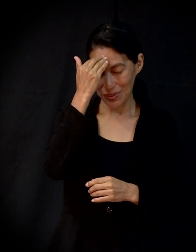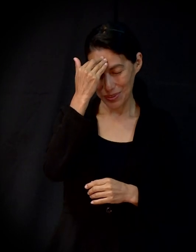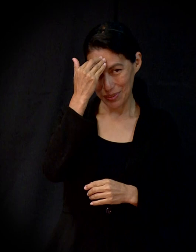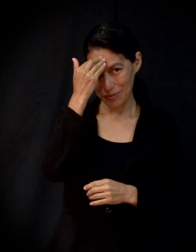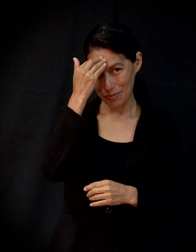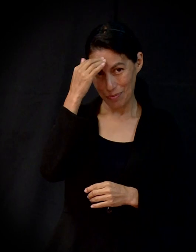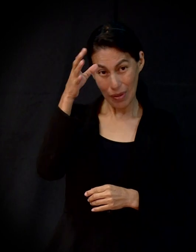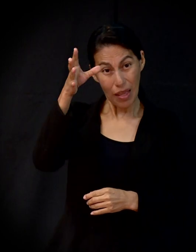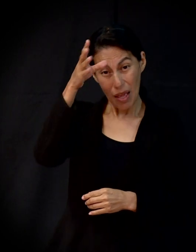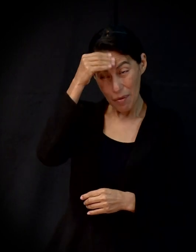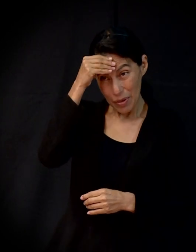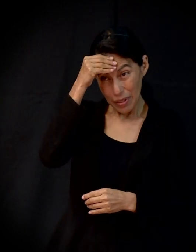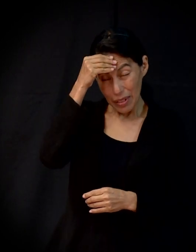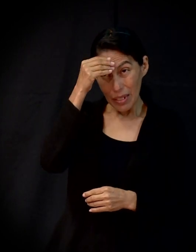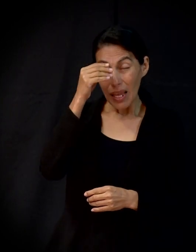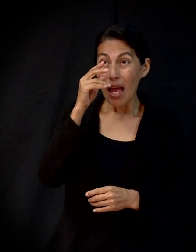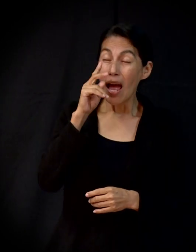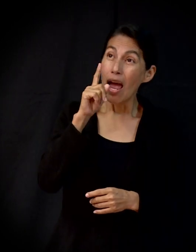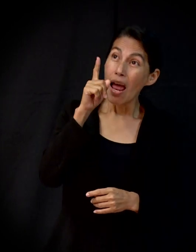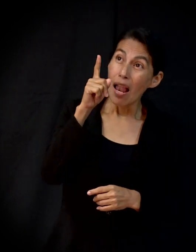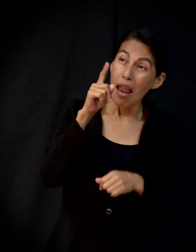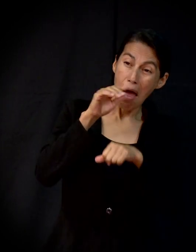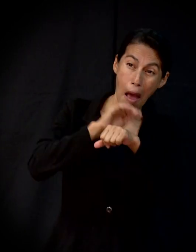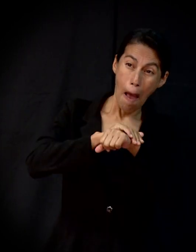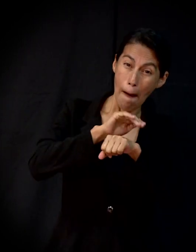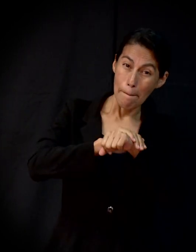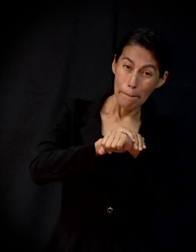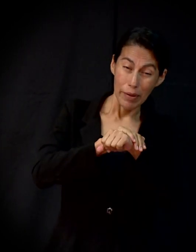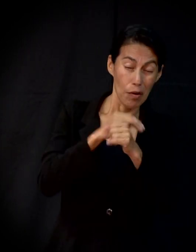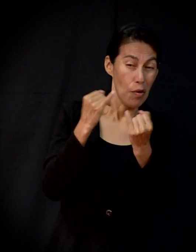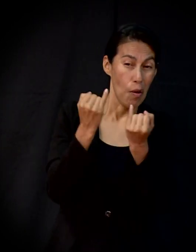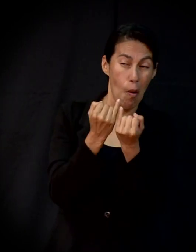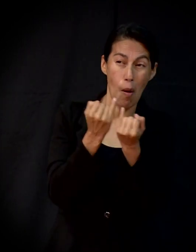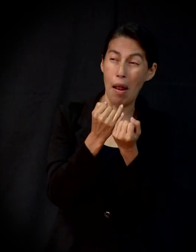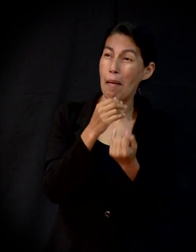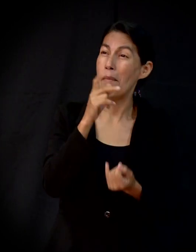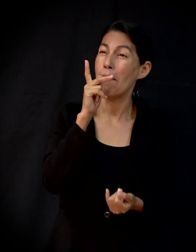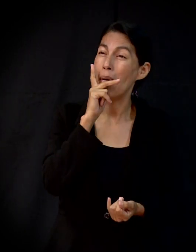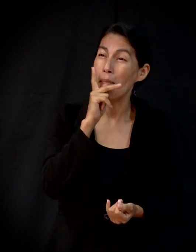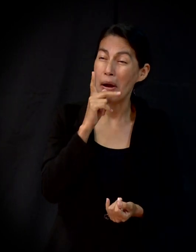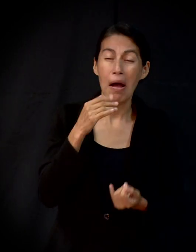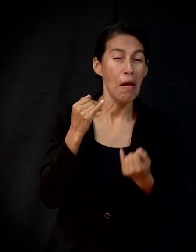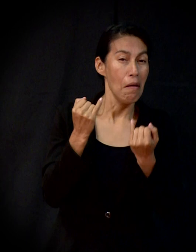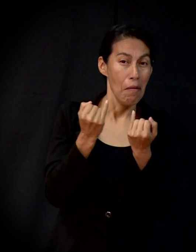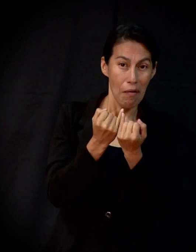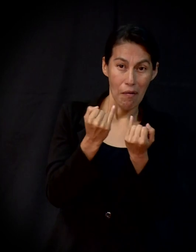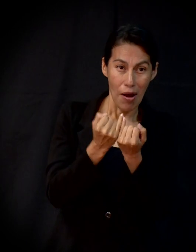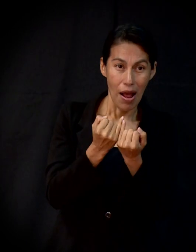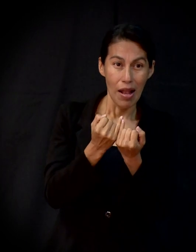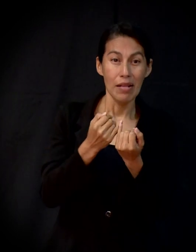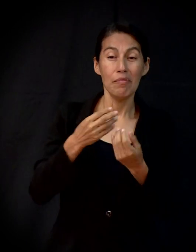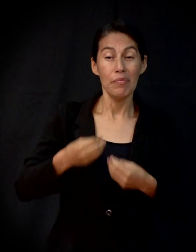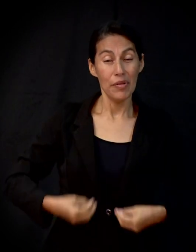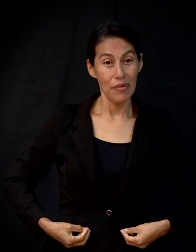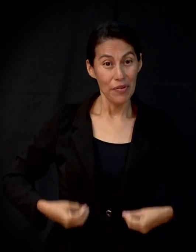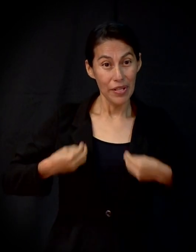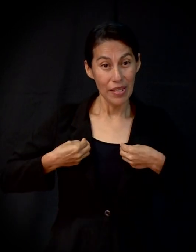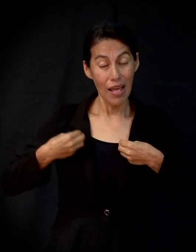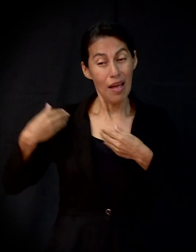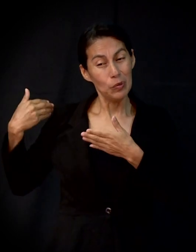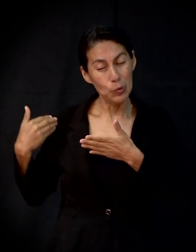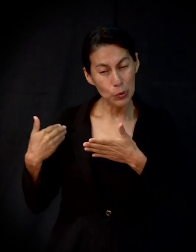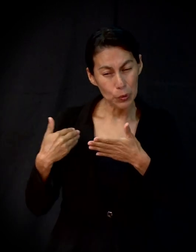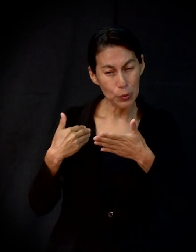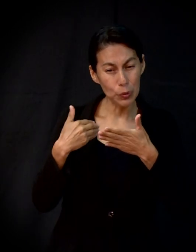padre, y a comunicarme con él. Y a través de toda mi vida, creo que esa ha sido